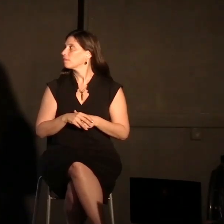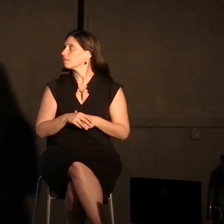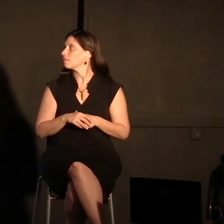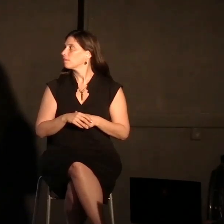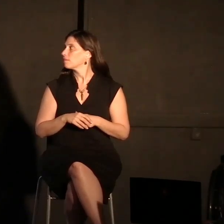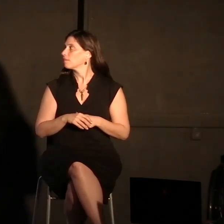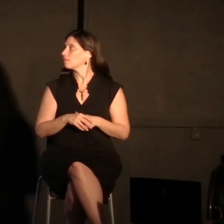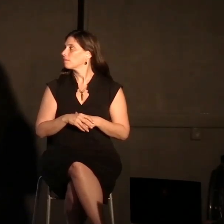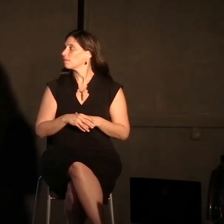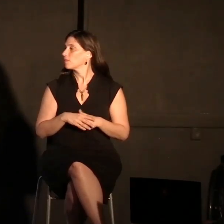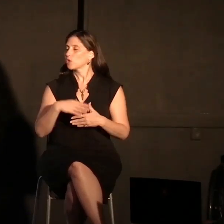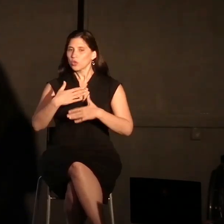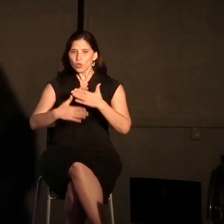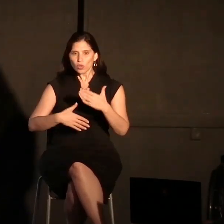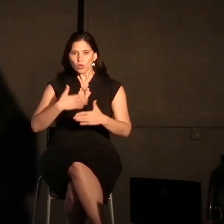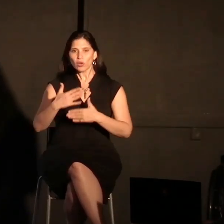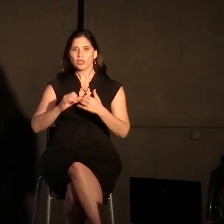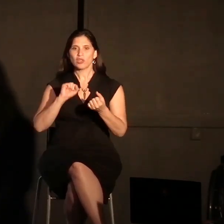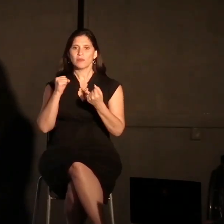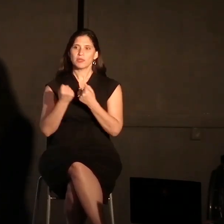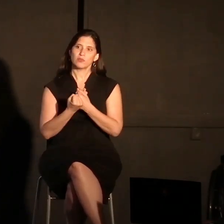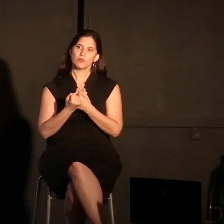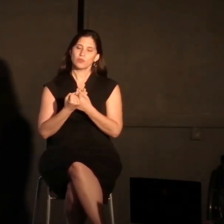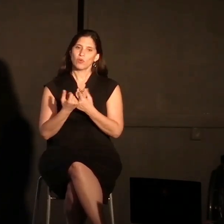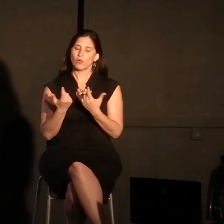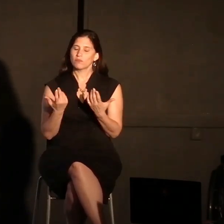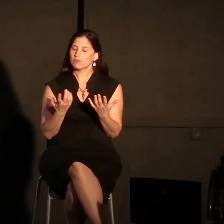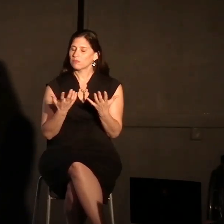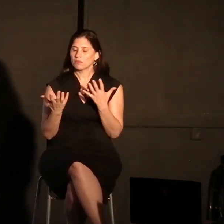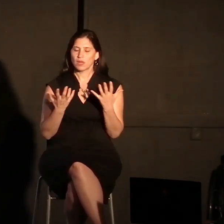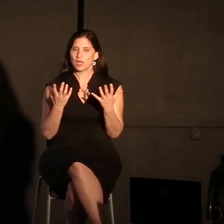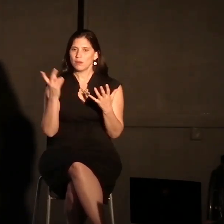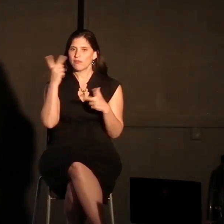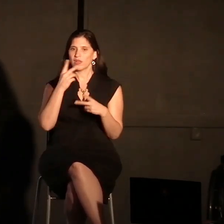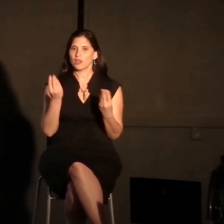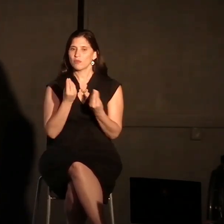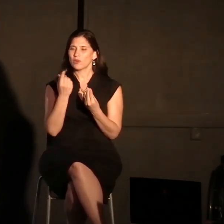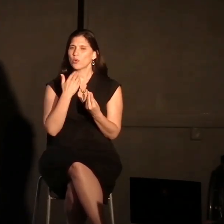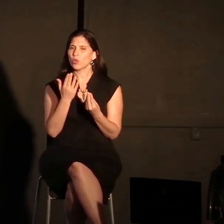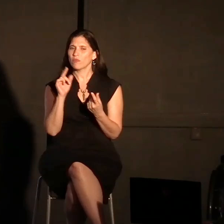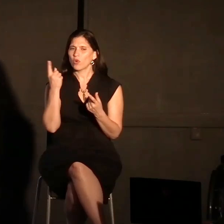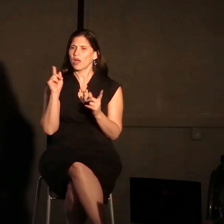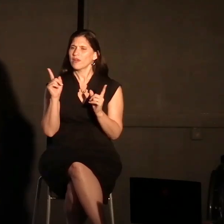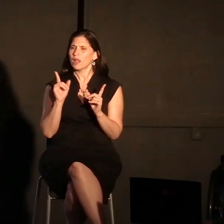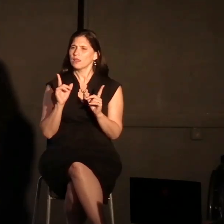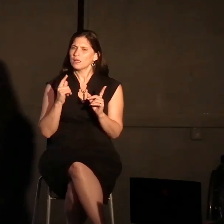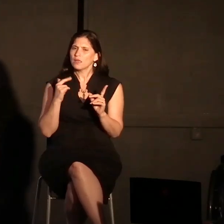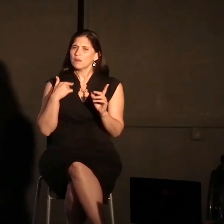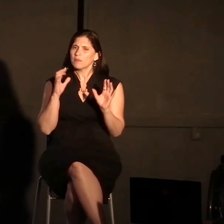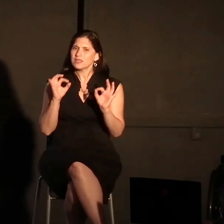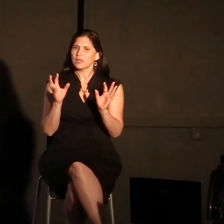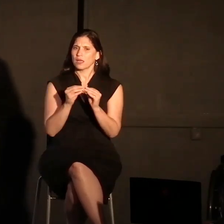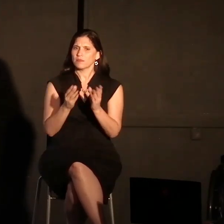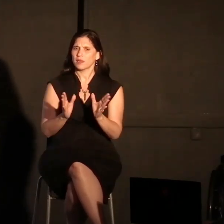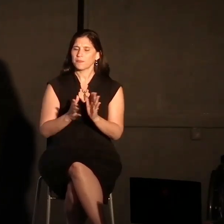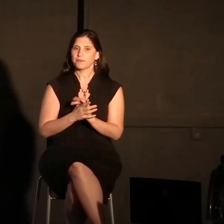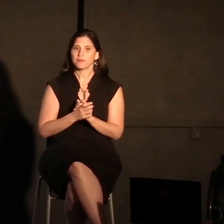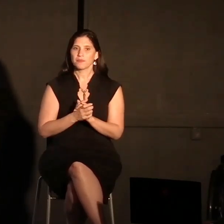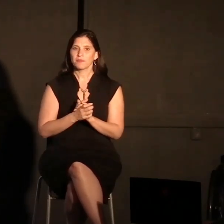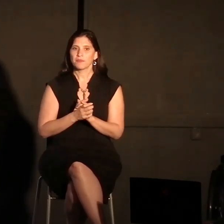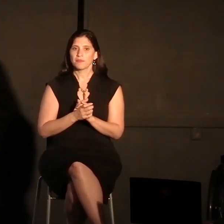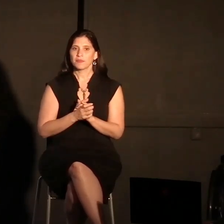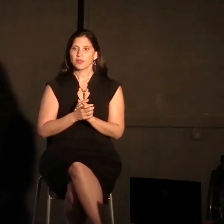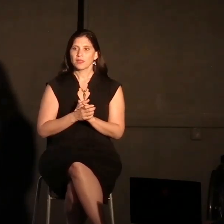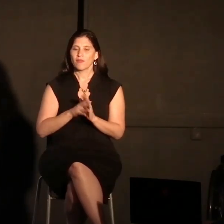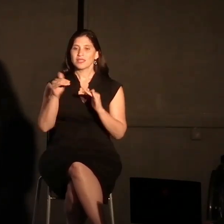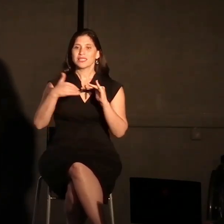ו תוך כדי שאני בסטודיו אני אני אני מבינה שמשהו לא טוב קורה אבל אני בסדר עם זה ואז הגיעה